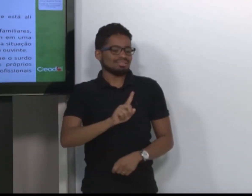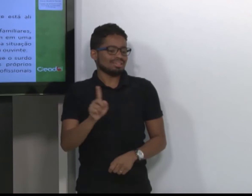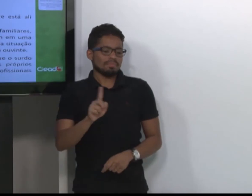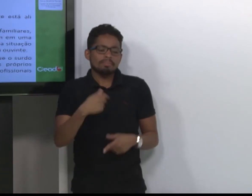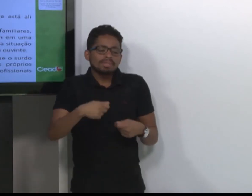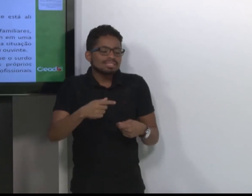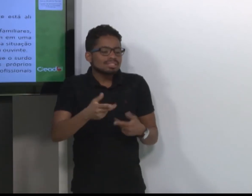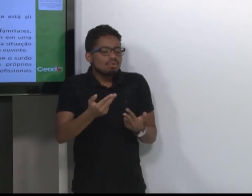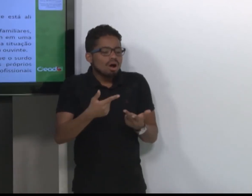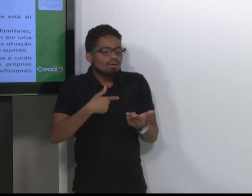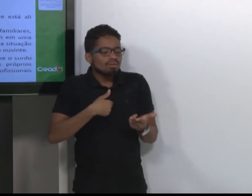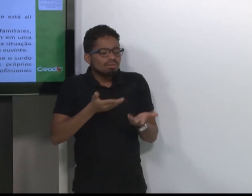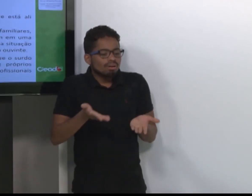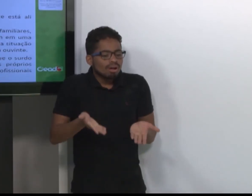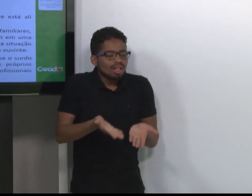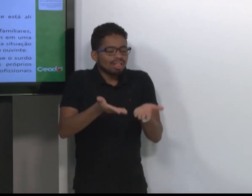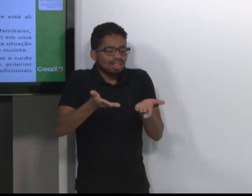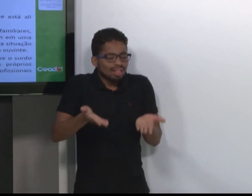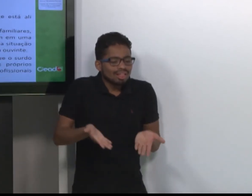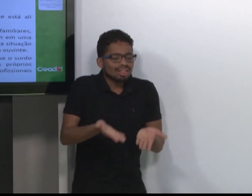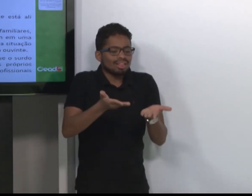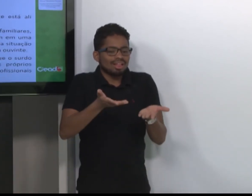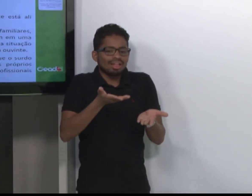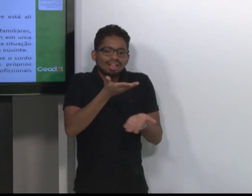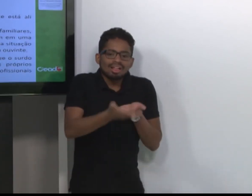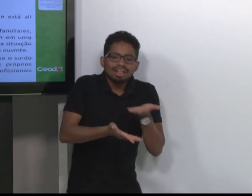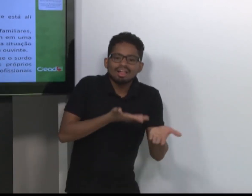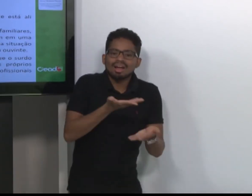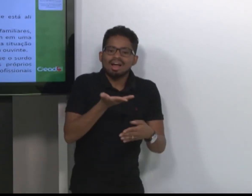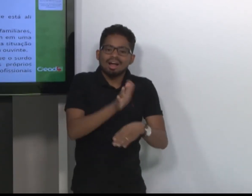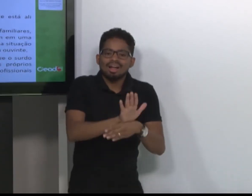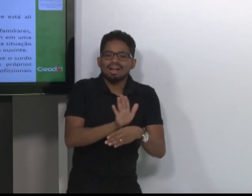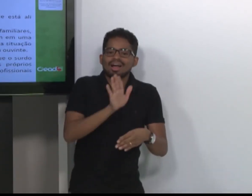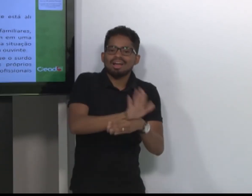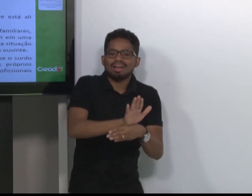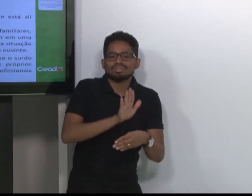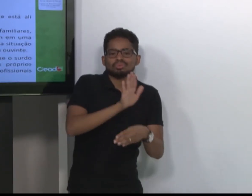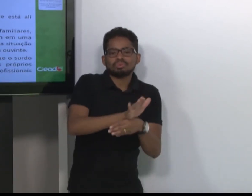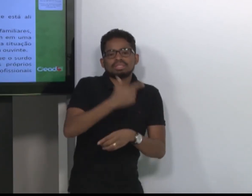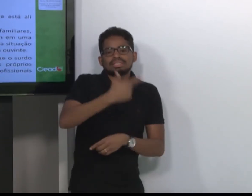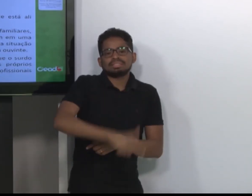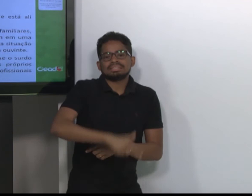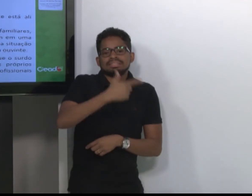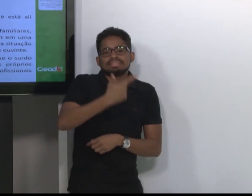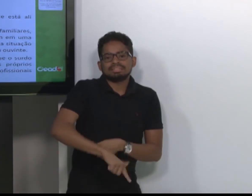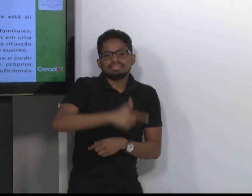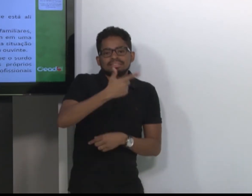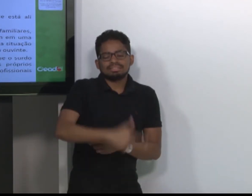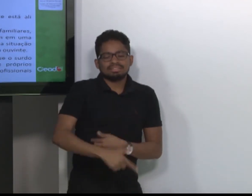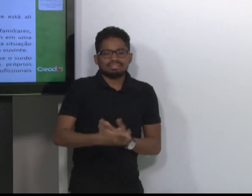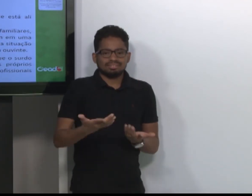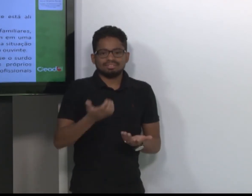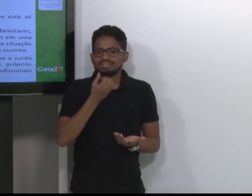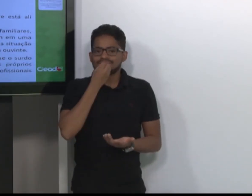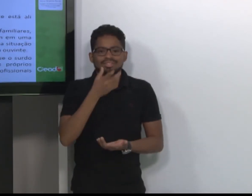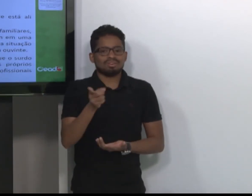É importante que haja a igualdade entre o profissional e o surdo, e